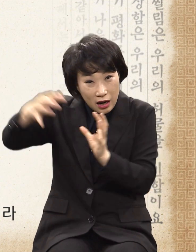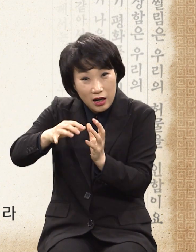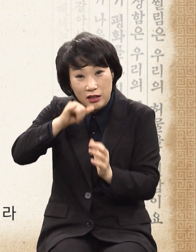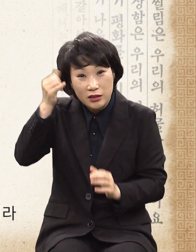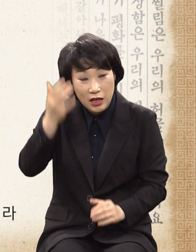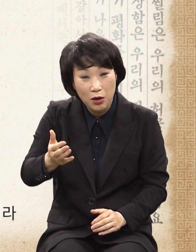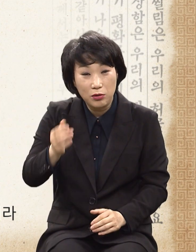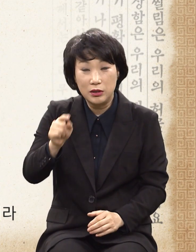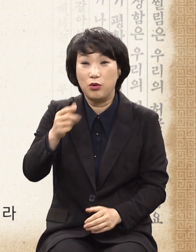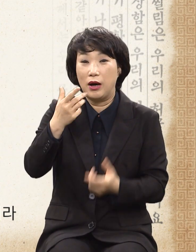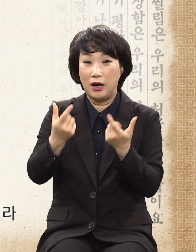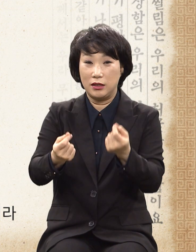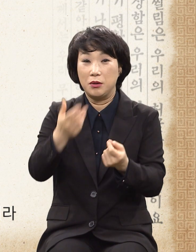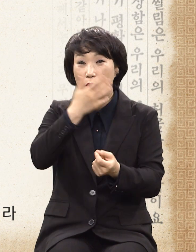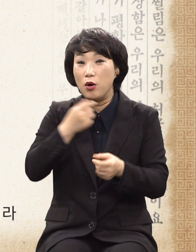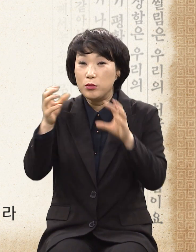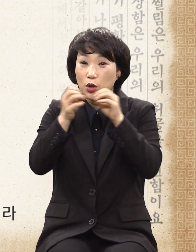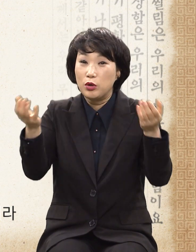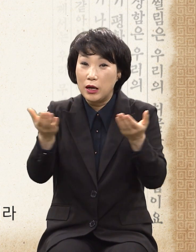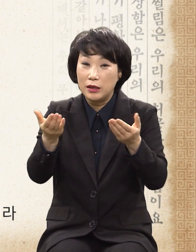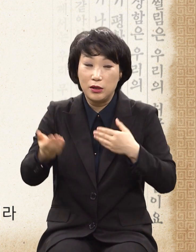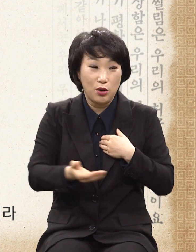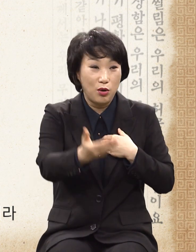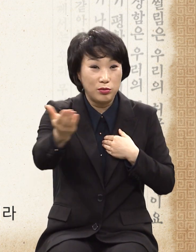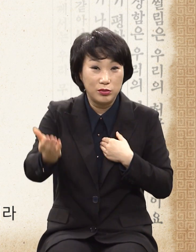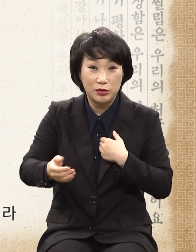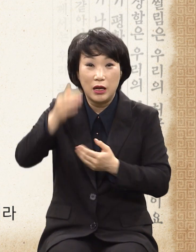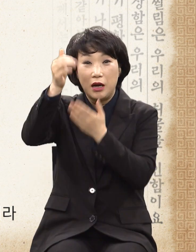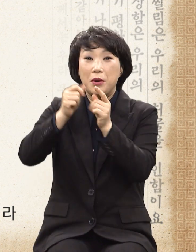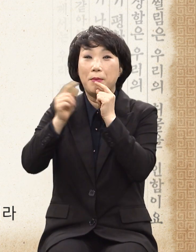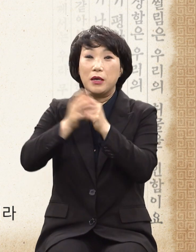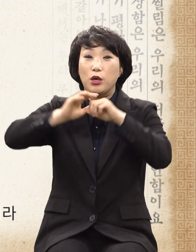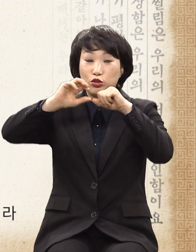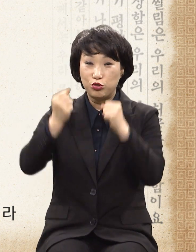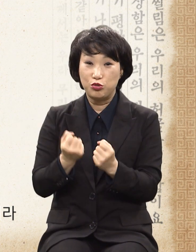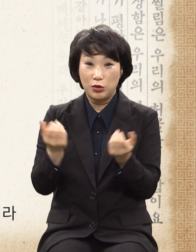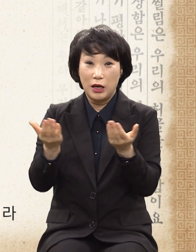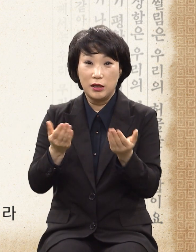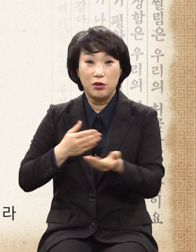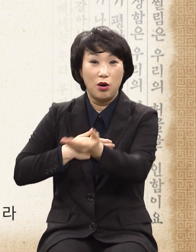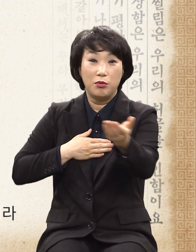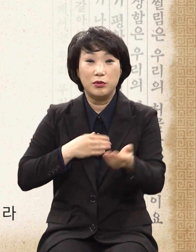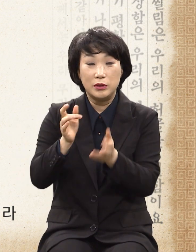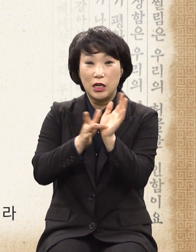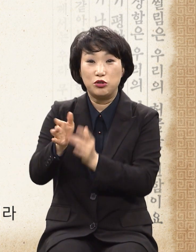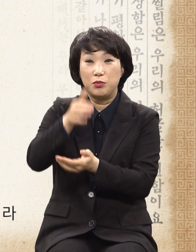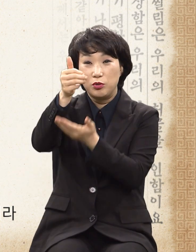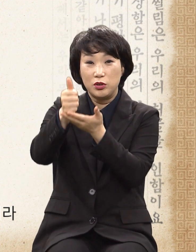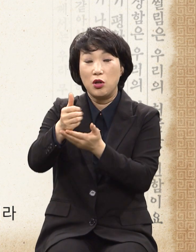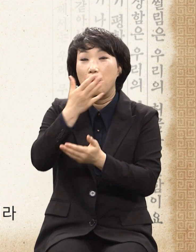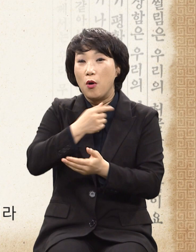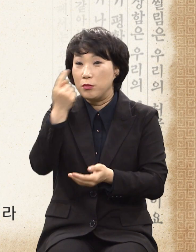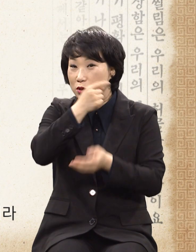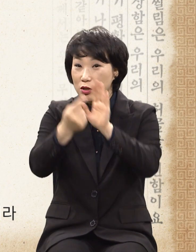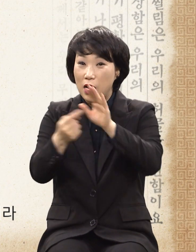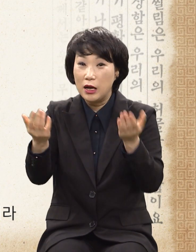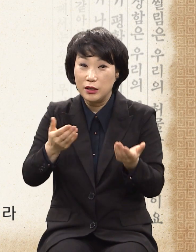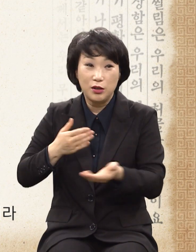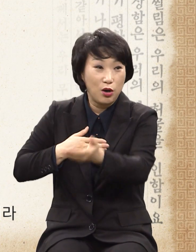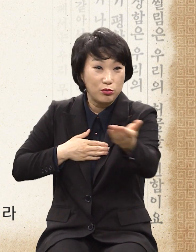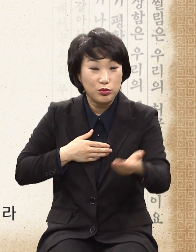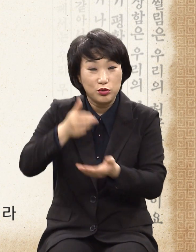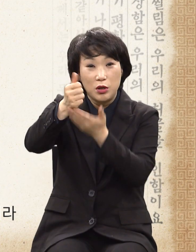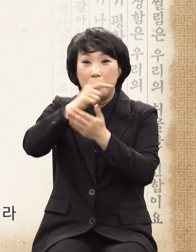그런 복음 전도 사역에 하나님 말씀의 순종의 사역에 예수 복음 증거 사역에,